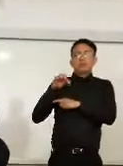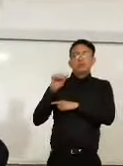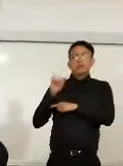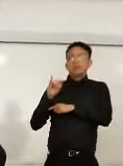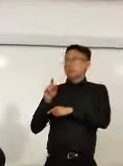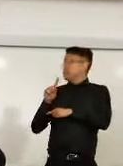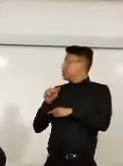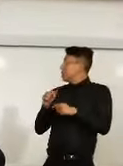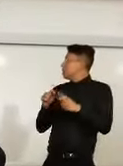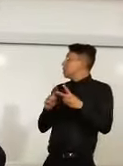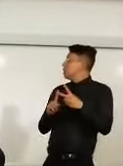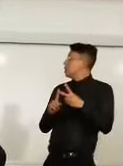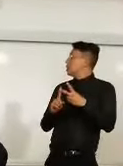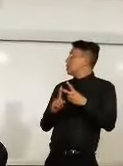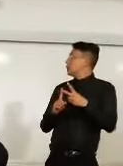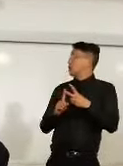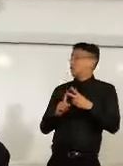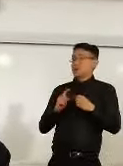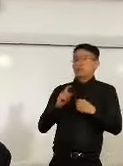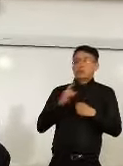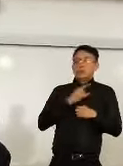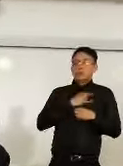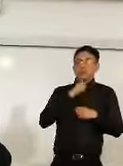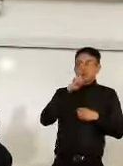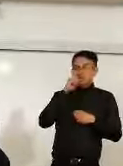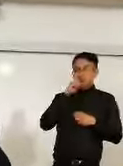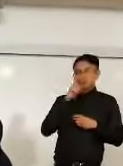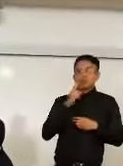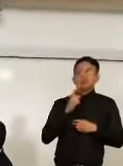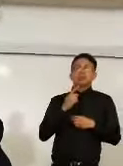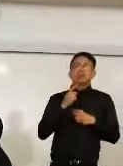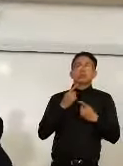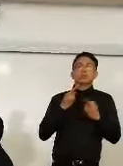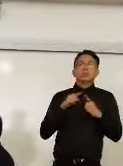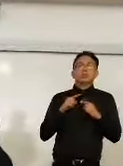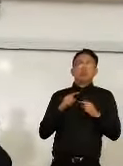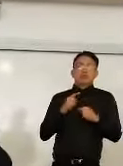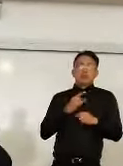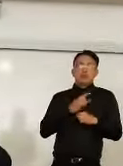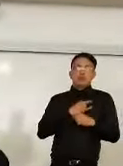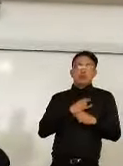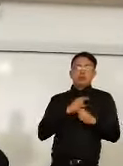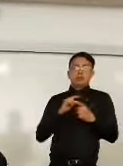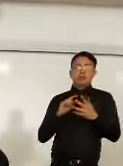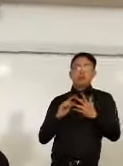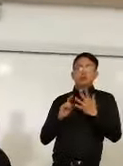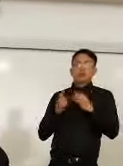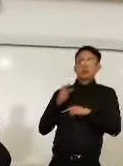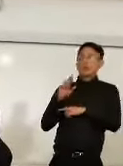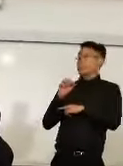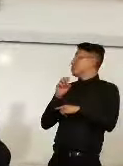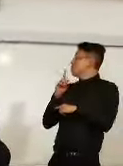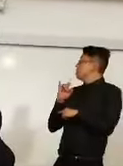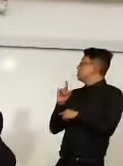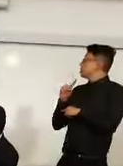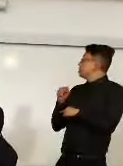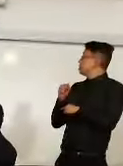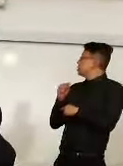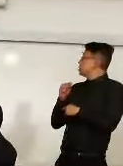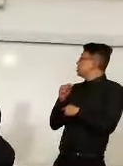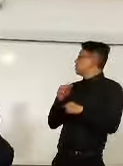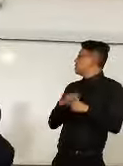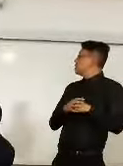con la Universidad Javeriana, con la Red de Universidades por la Discapacidad Rundis, se invitó a la Universidad Nacional de